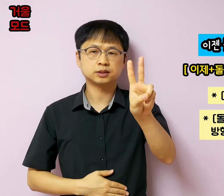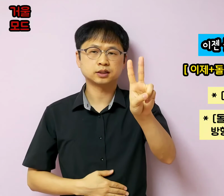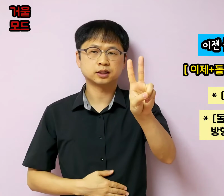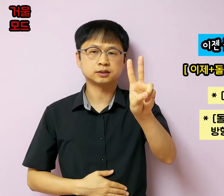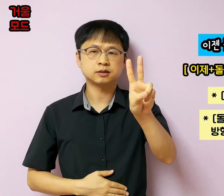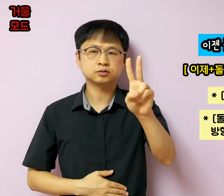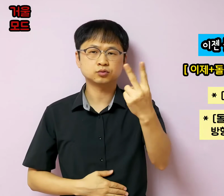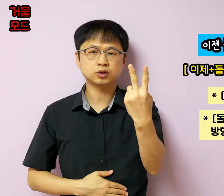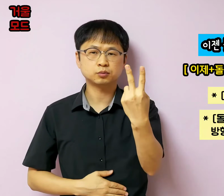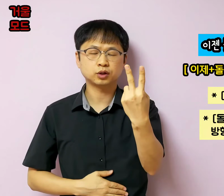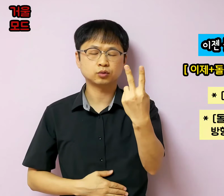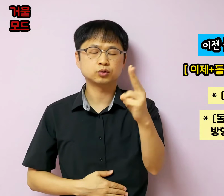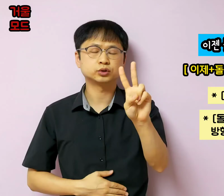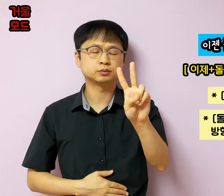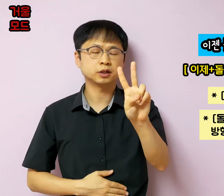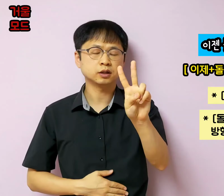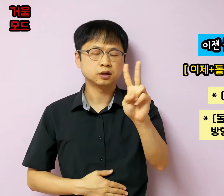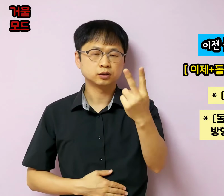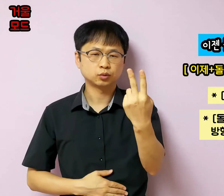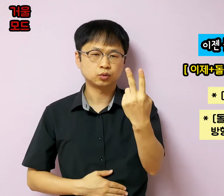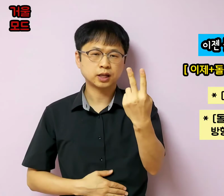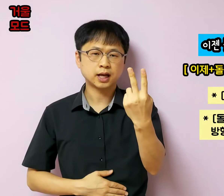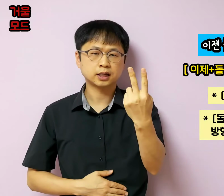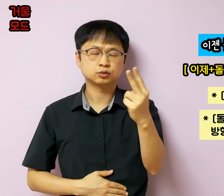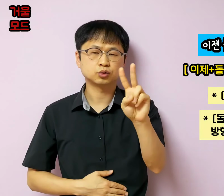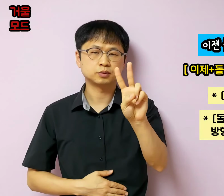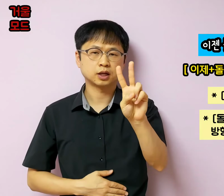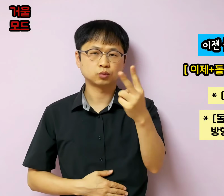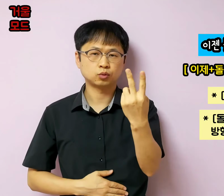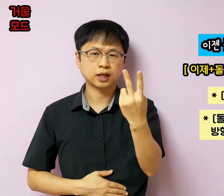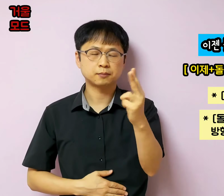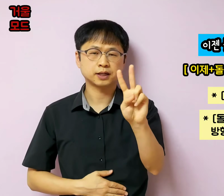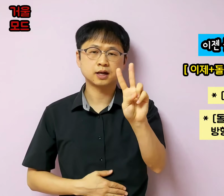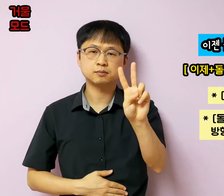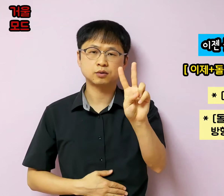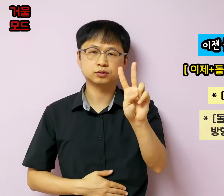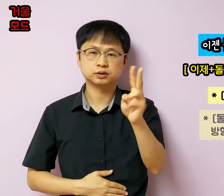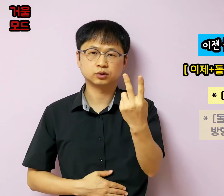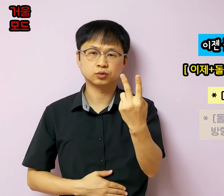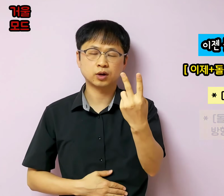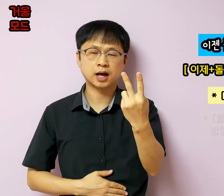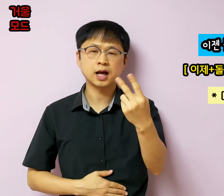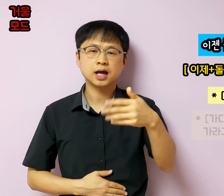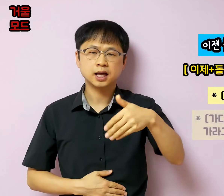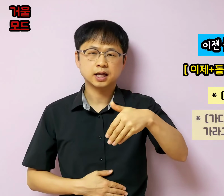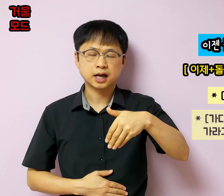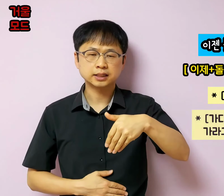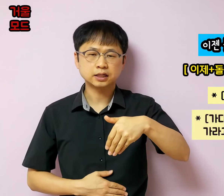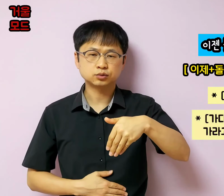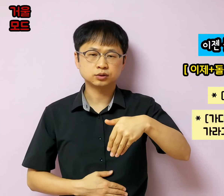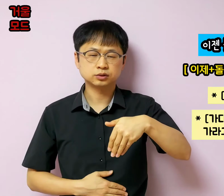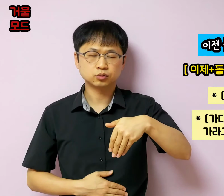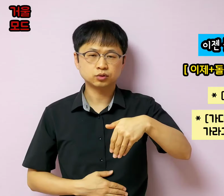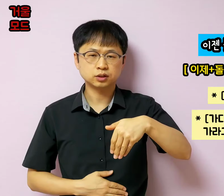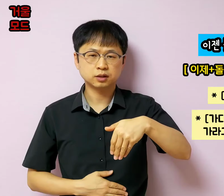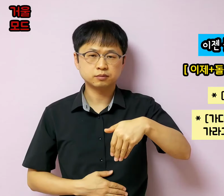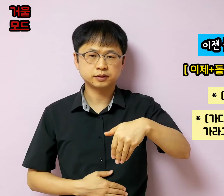한 상태에서 손등이 보이게 돌려주시면 돌다라는 수어입니다. 돌다. 방향을 바꾸는 거죠. 돌아. 가다 수어는 손등을